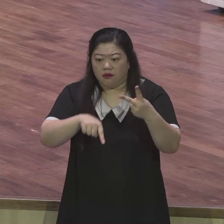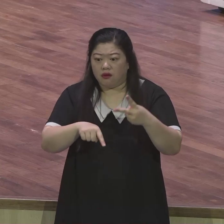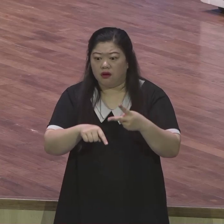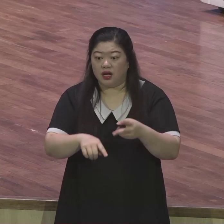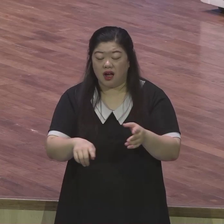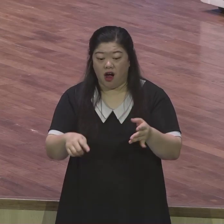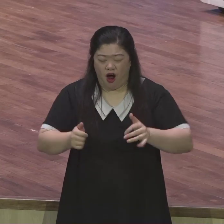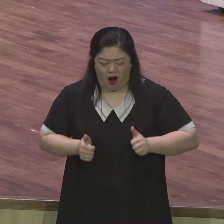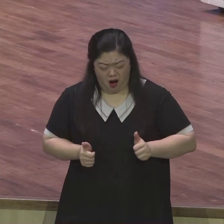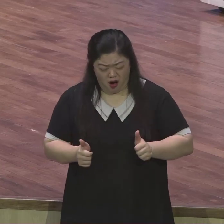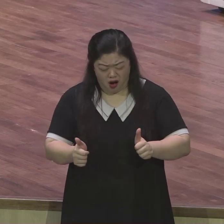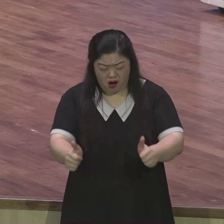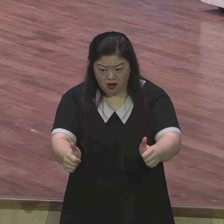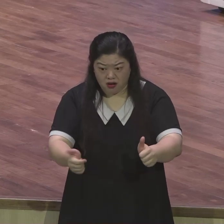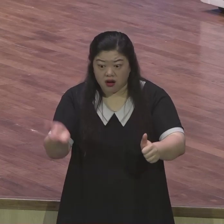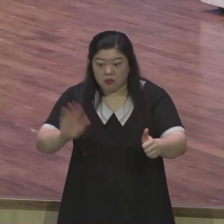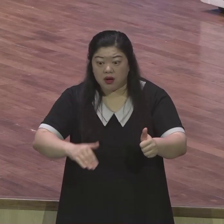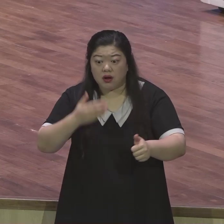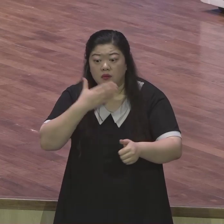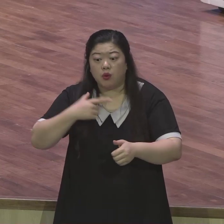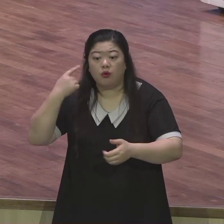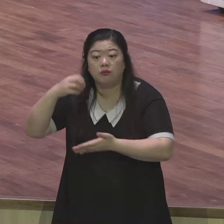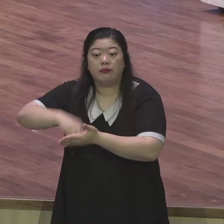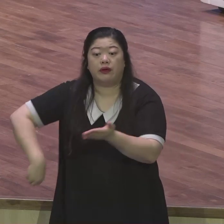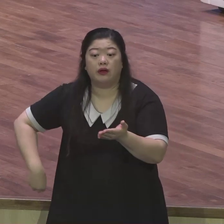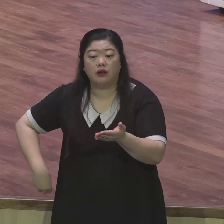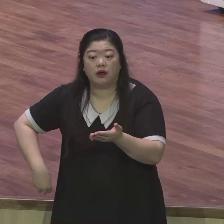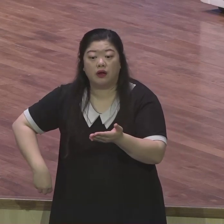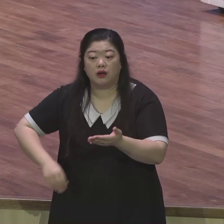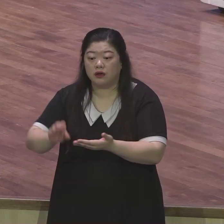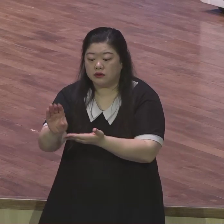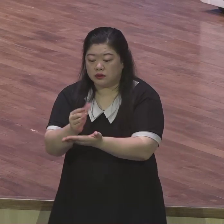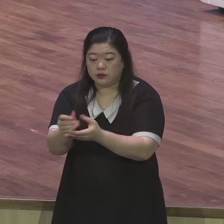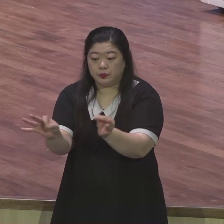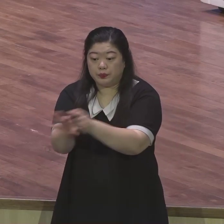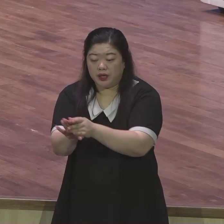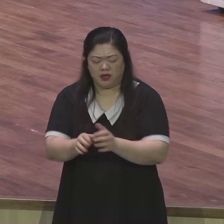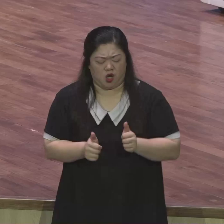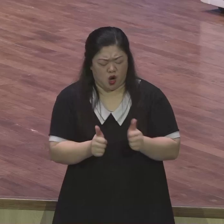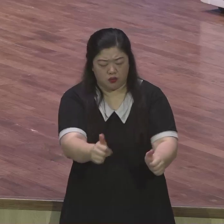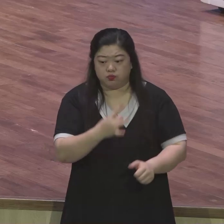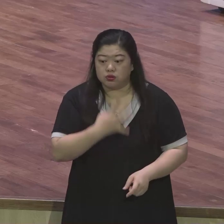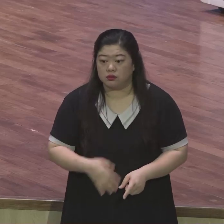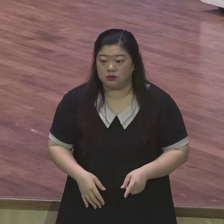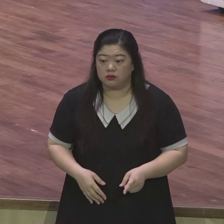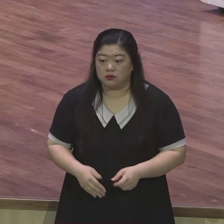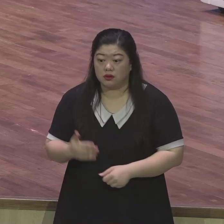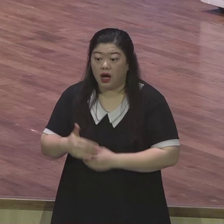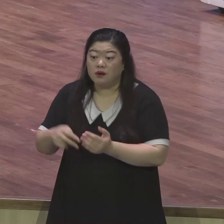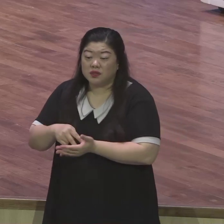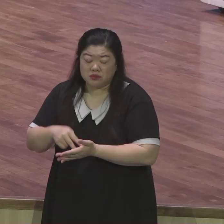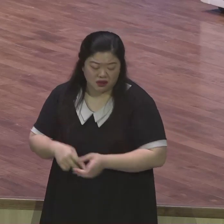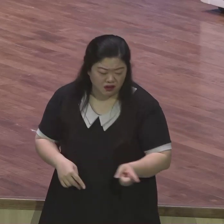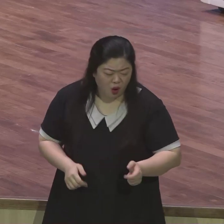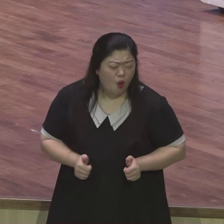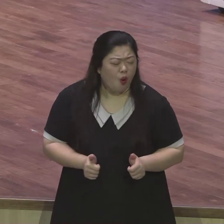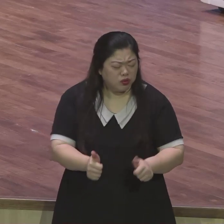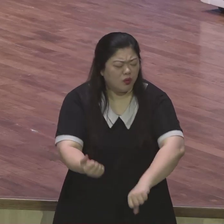언약이 없었어요 그리스도가 없었어요 그건 하나님 볼 때 최악의 믿음이에요 그래서 영적 문제를 이기지